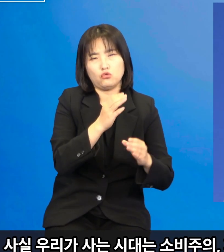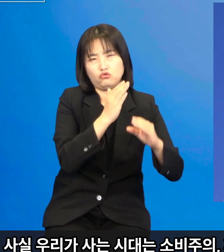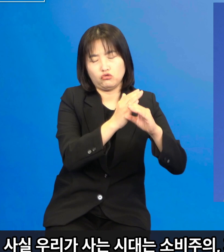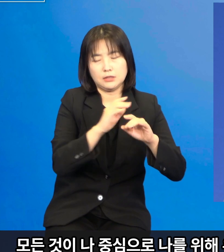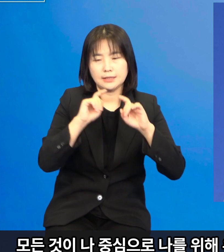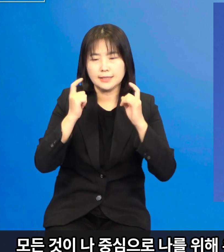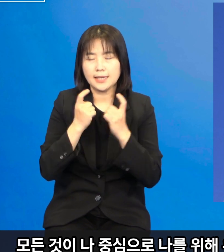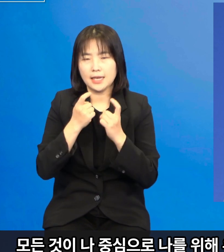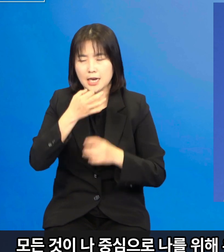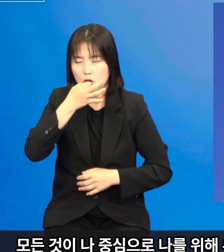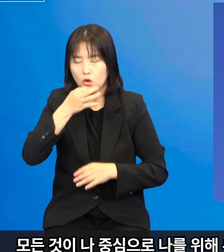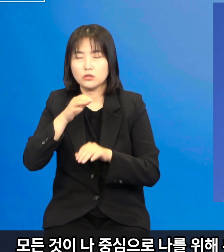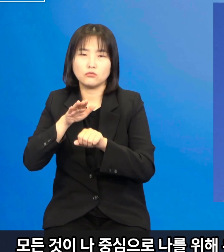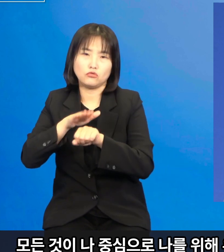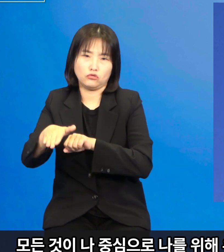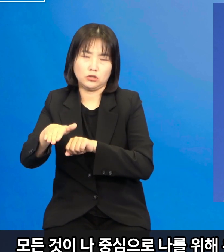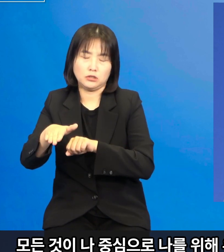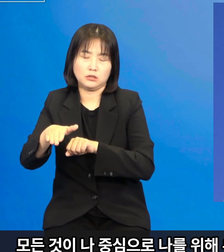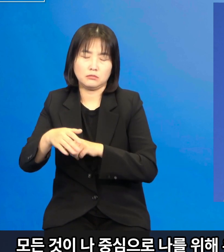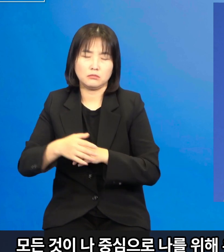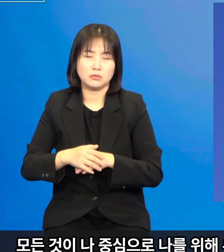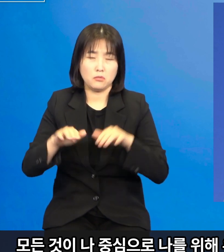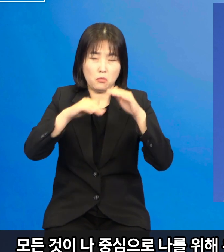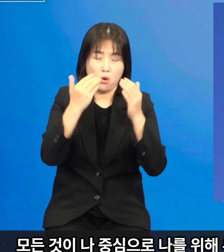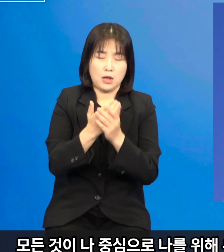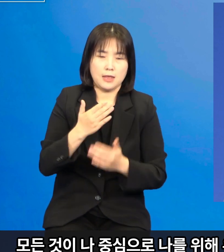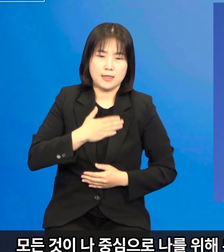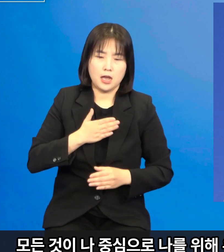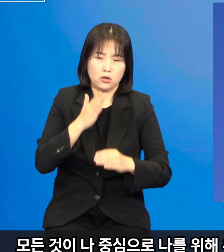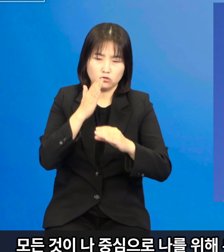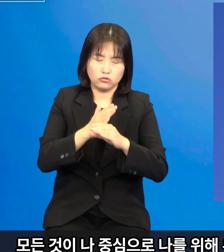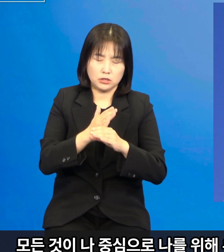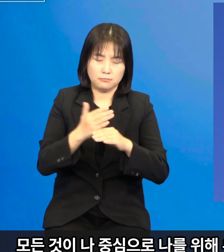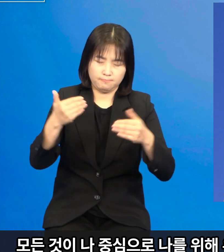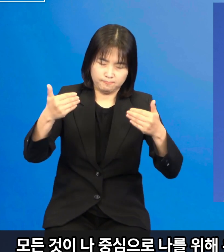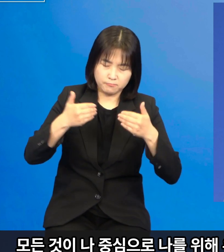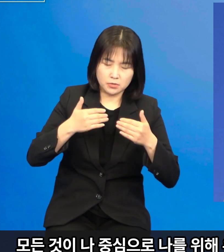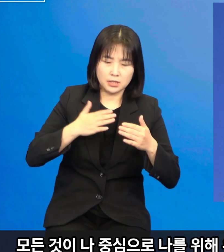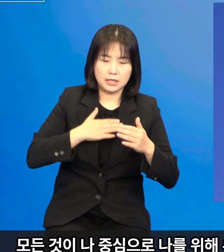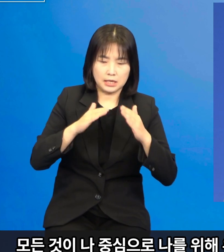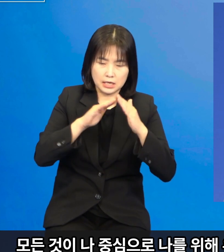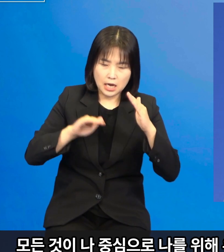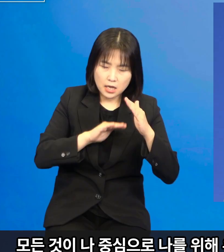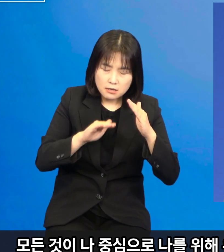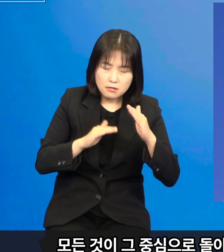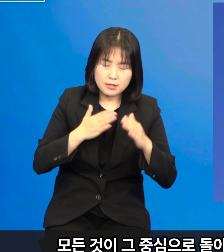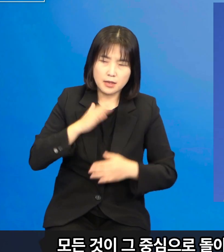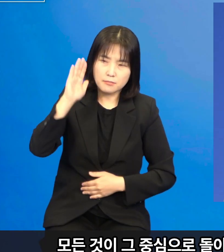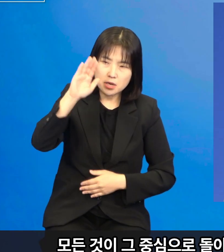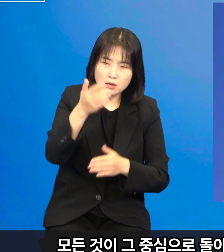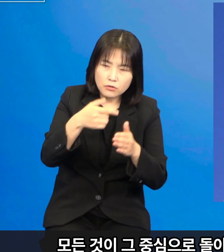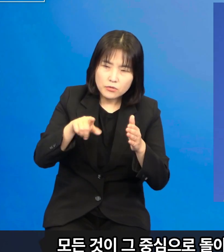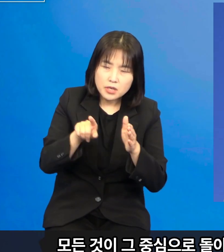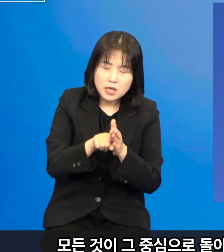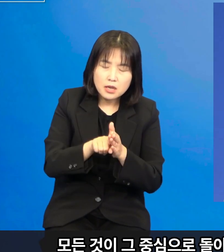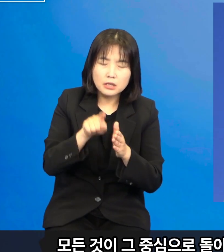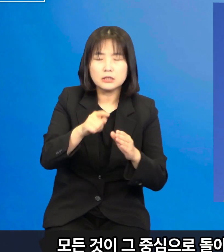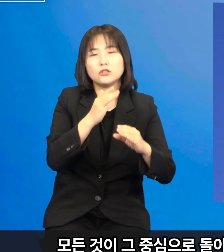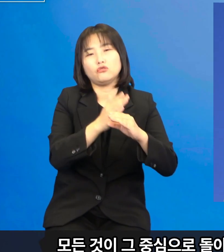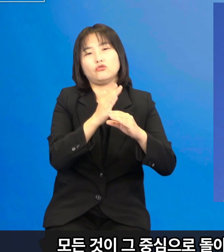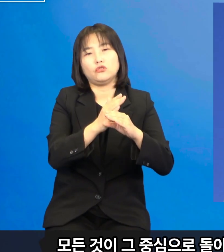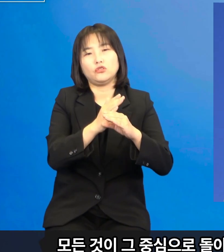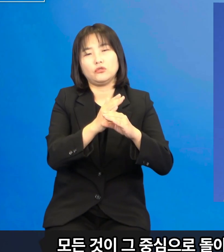이기주의 시대입니다. 모든 것이 나 중심으로, 나를 위해, 우리 가정을 위해, 나의 미래를 위해 모든 것이 그